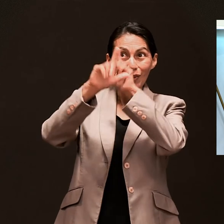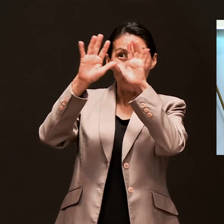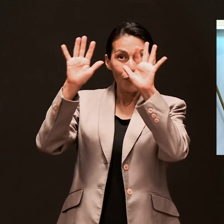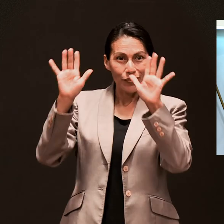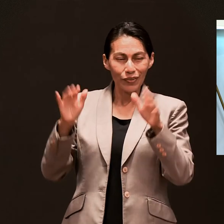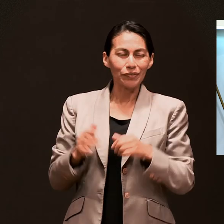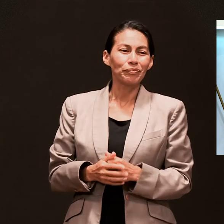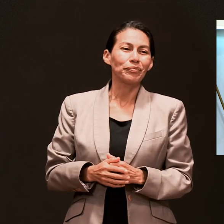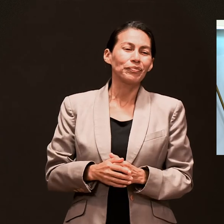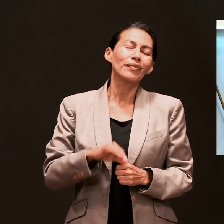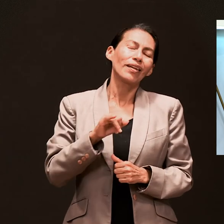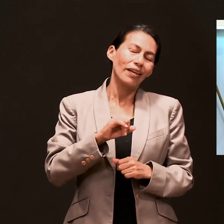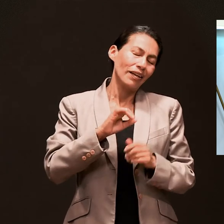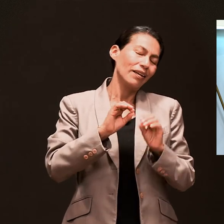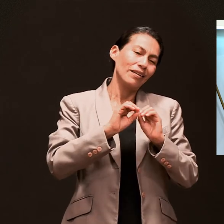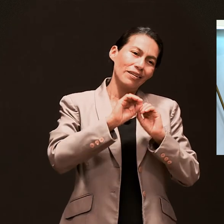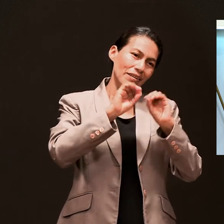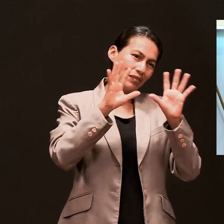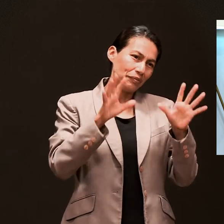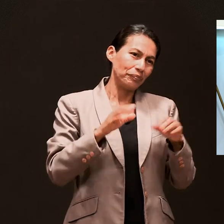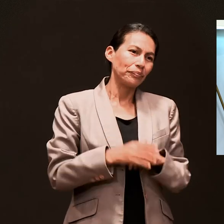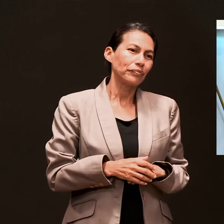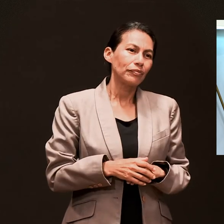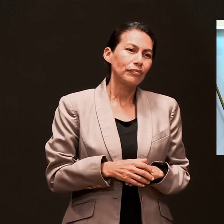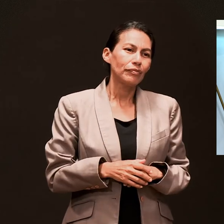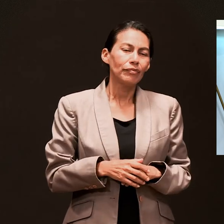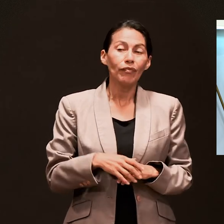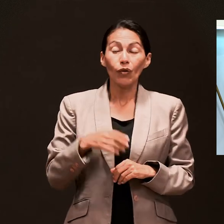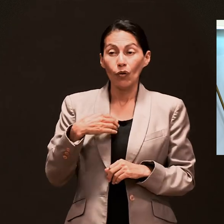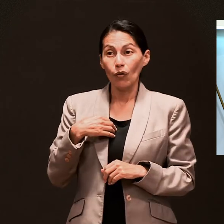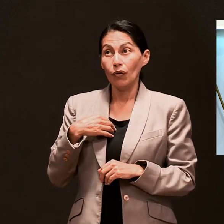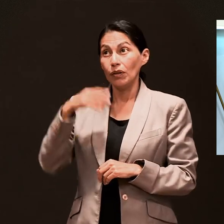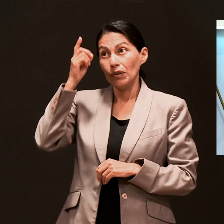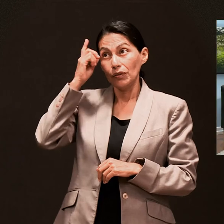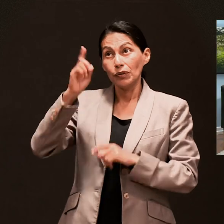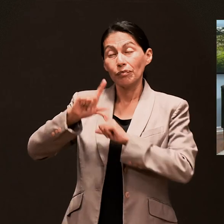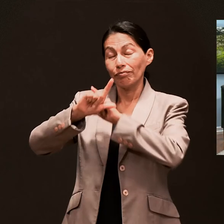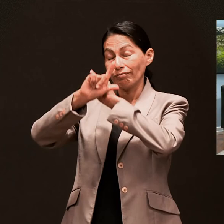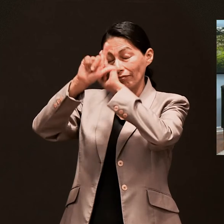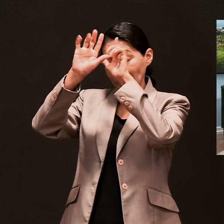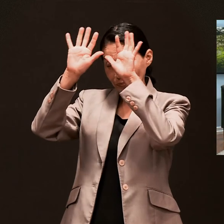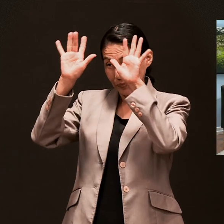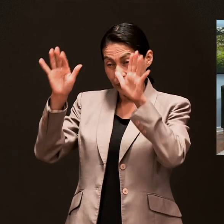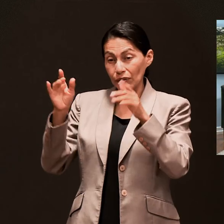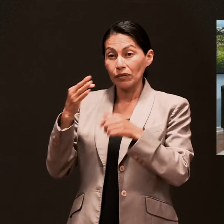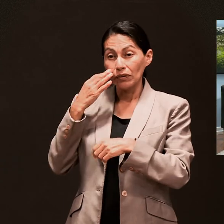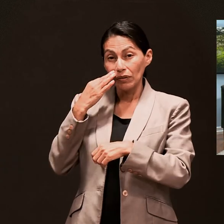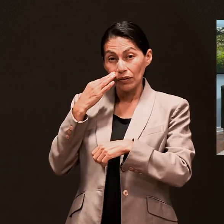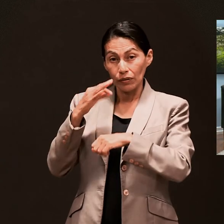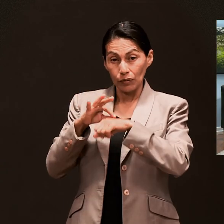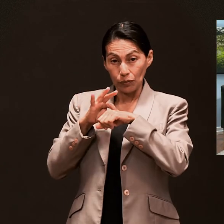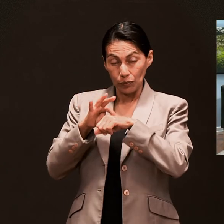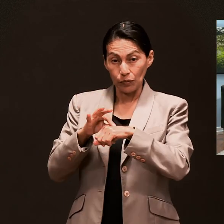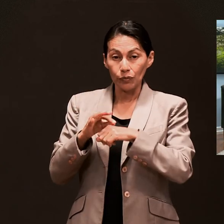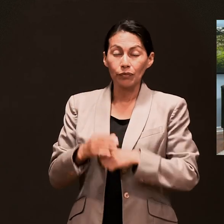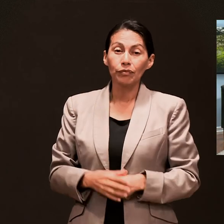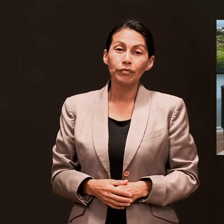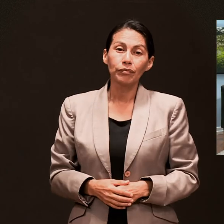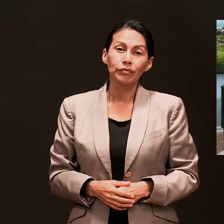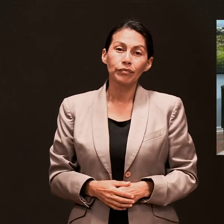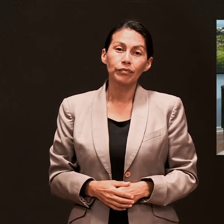glorificar a Dios Este programa es para glorificar a Dios claro a Dios con estos